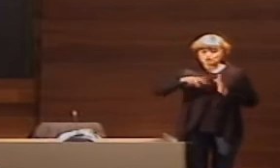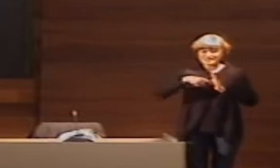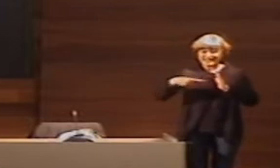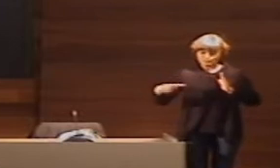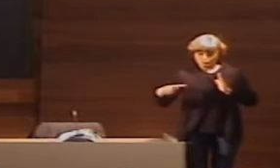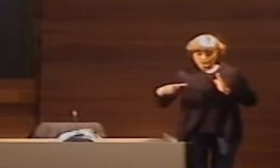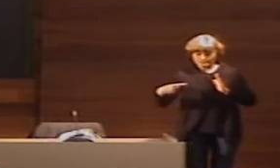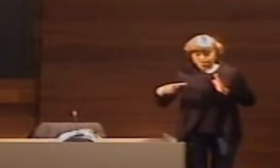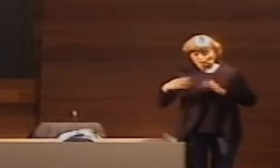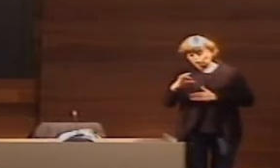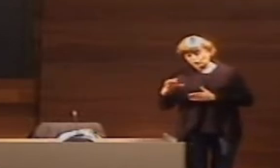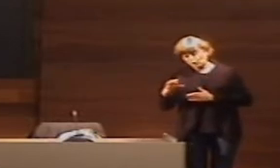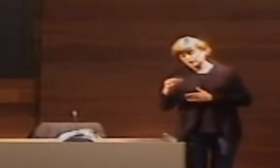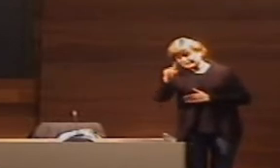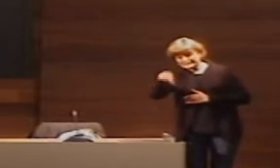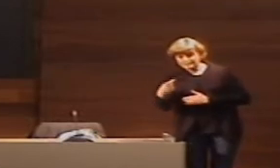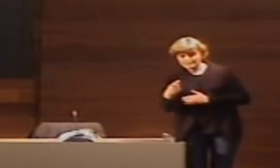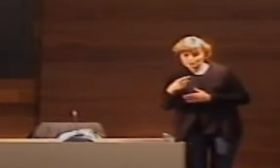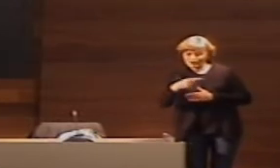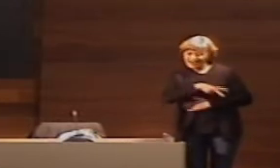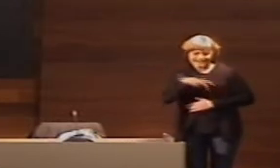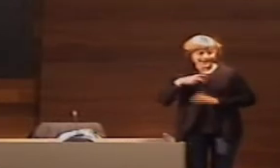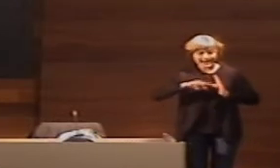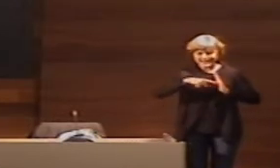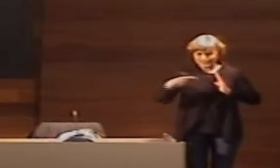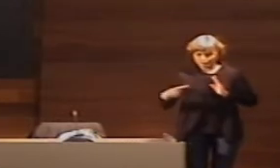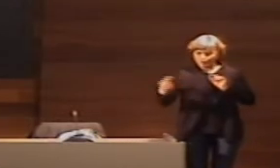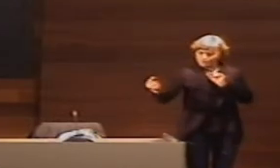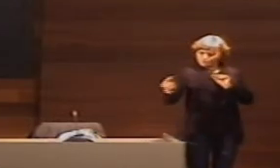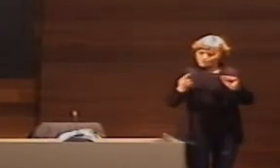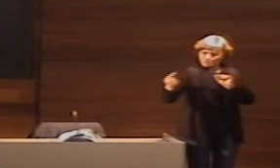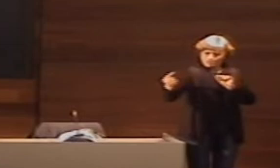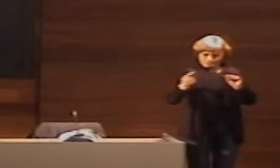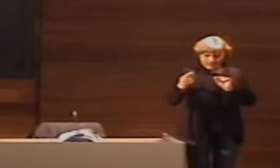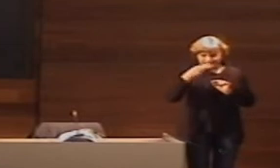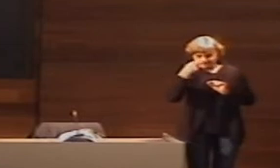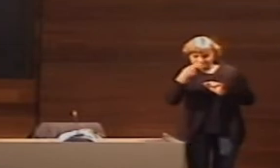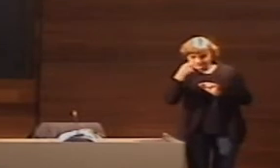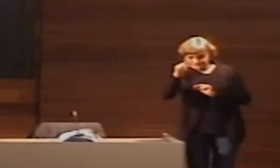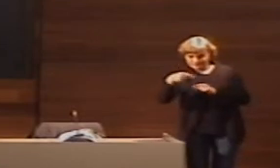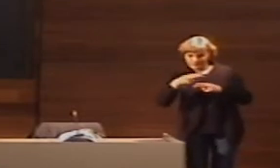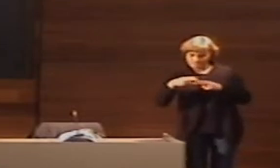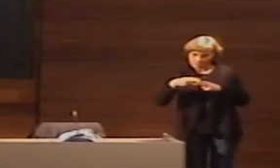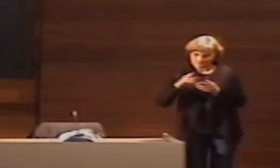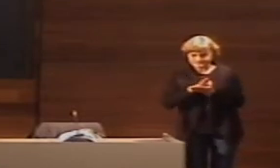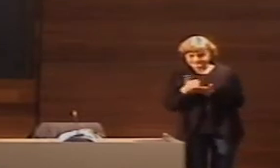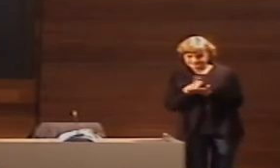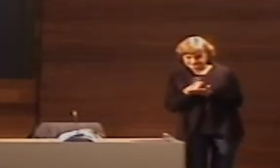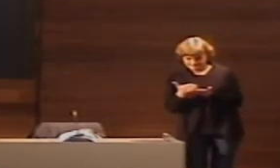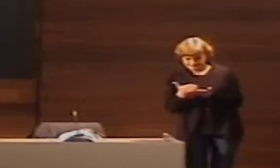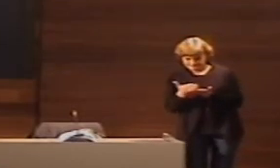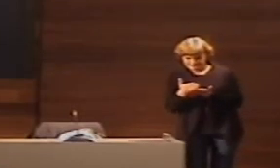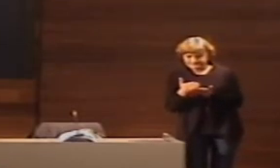Guipúzcoa, más que Donosti, ha tenido un debate interesante y a veces interesado también en este